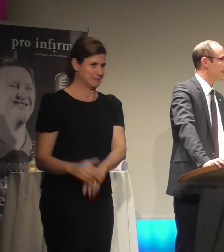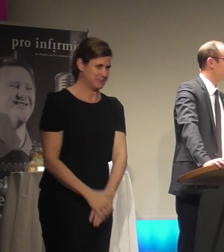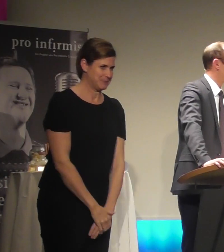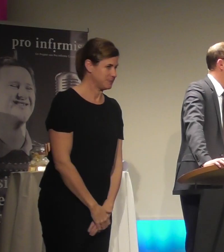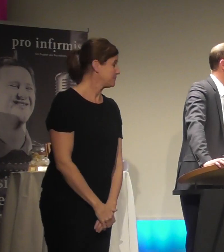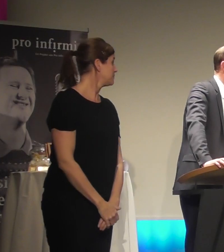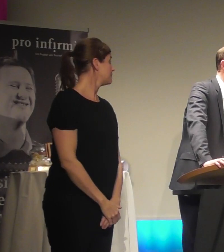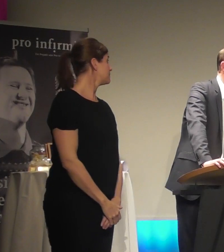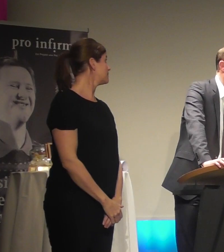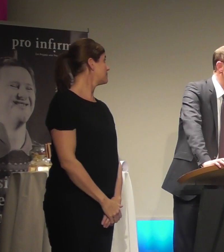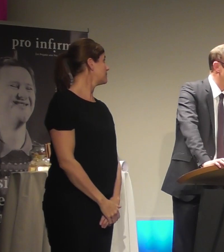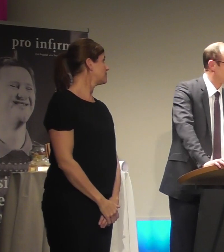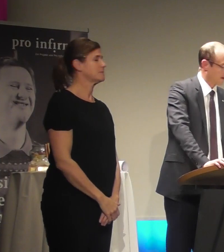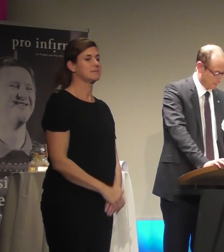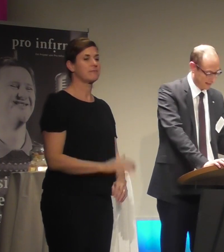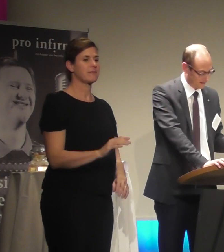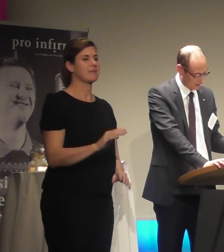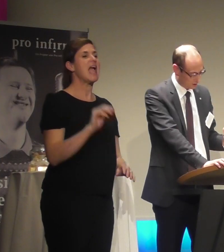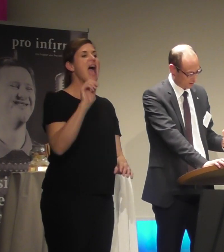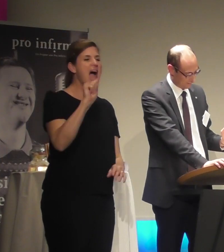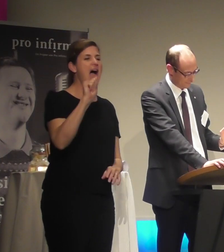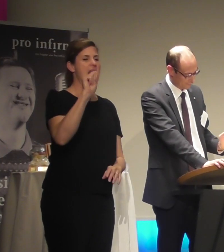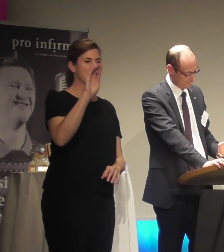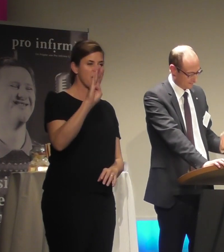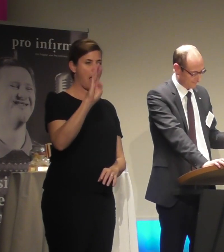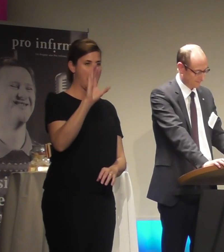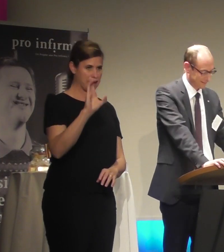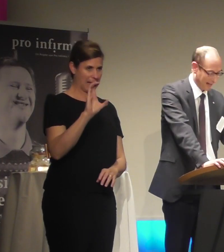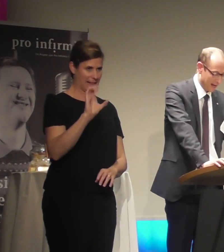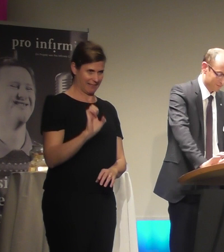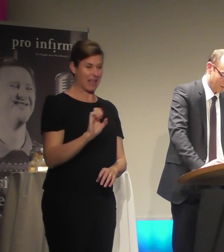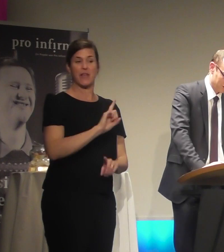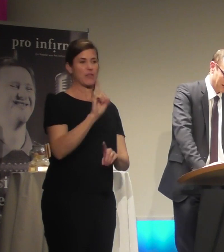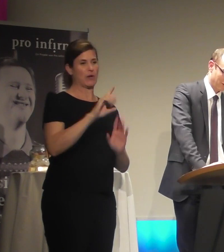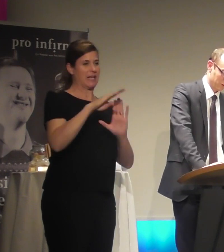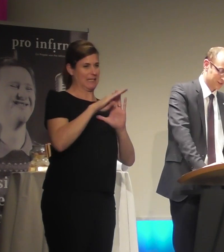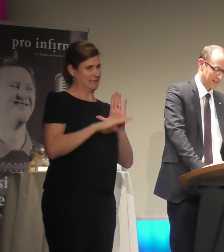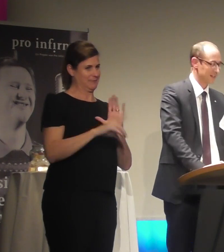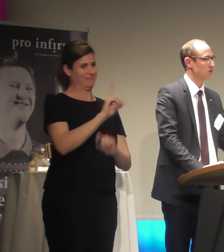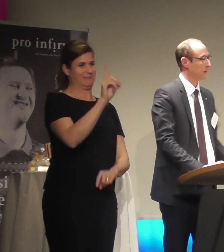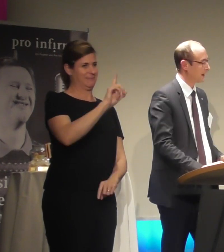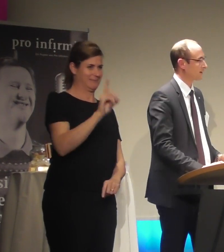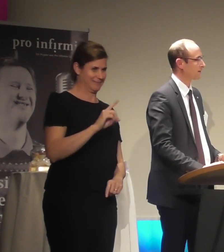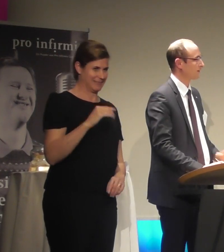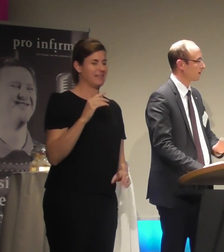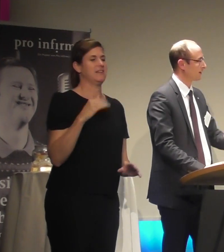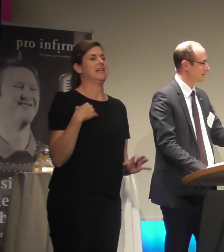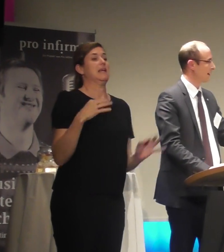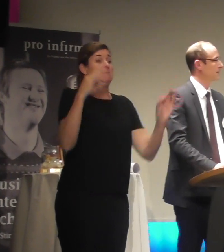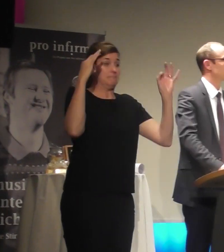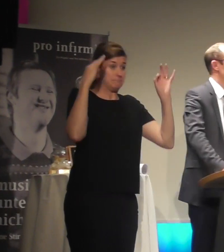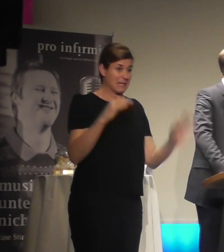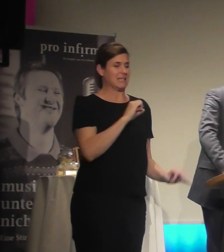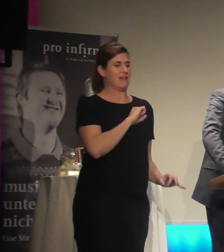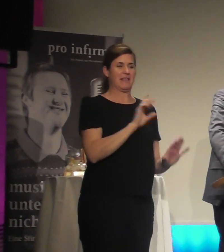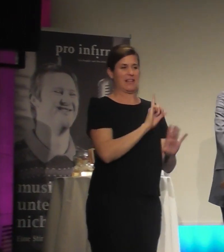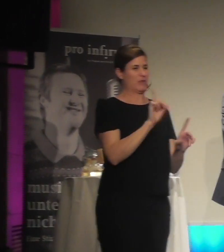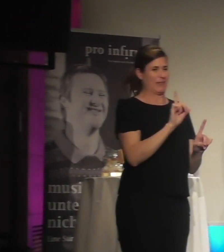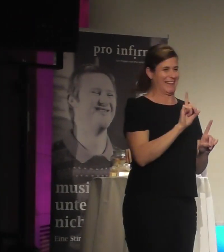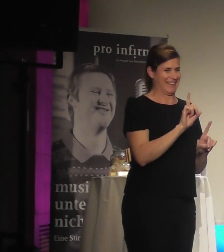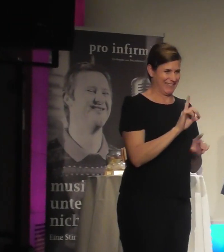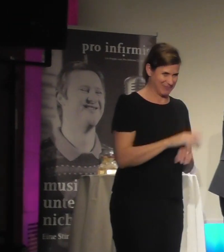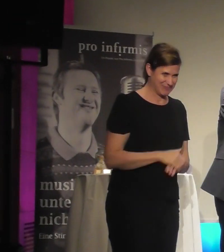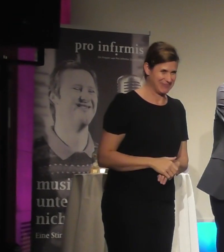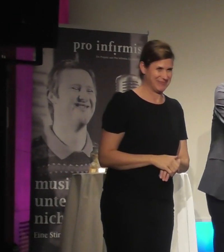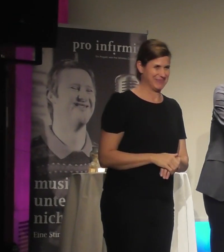Den Beiträge, ich sage die alphabetisch. Die Reihenfolge folgt erst später. Wir wollen es ein bisschen spannend